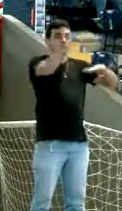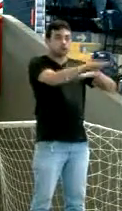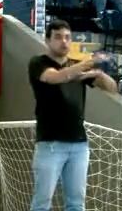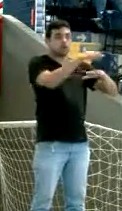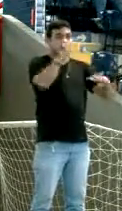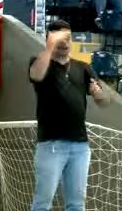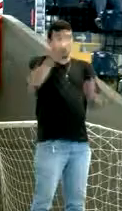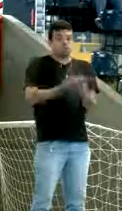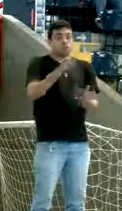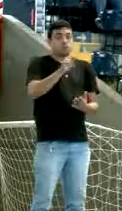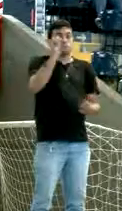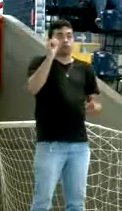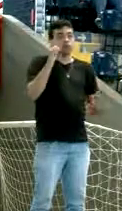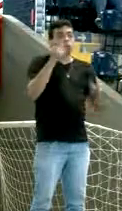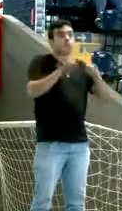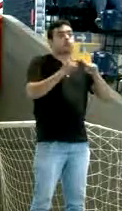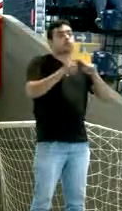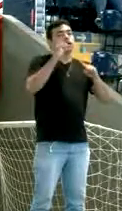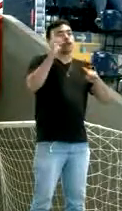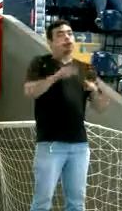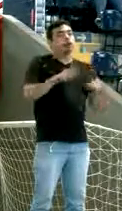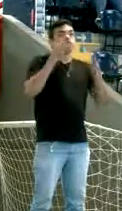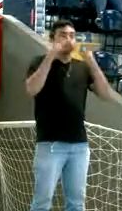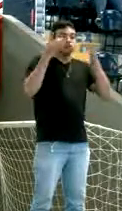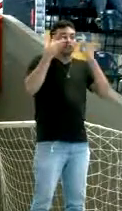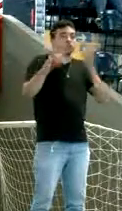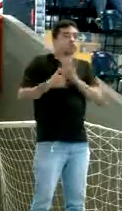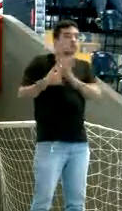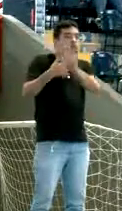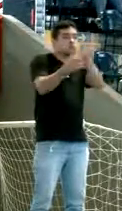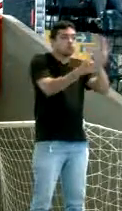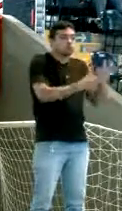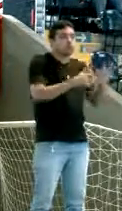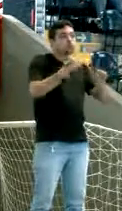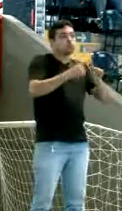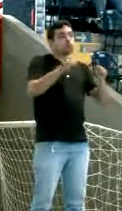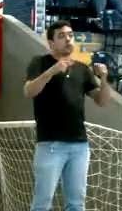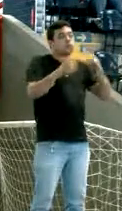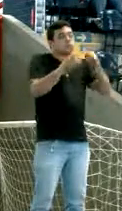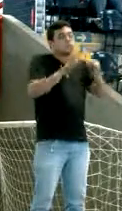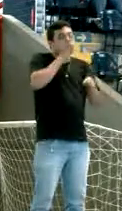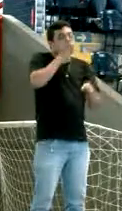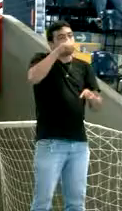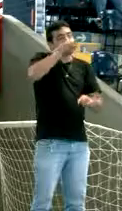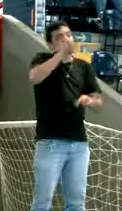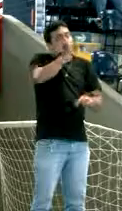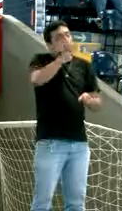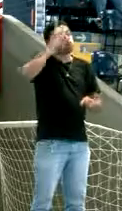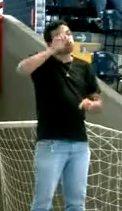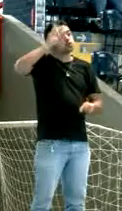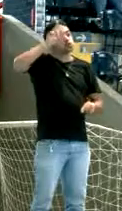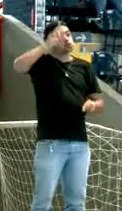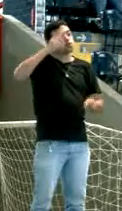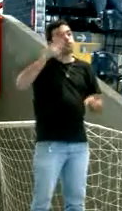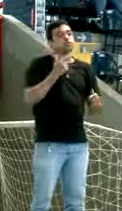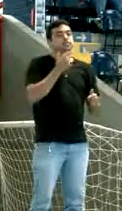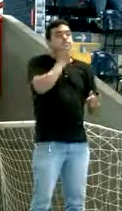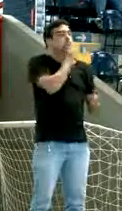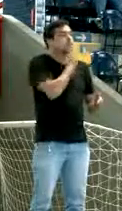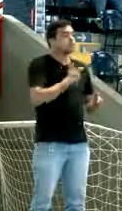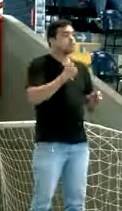nisso, tá certo? Isso era encenado, isso era teatro, isso era mitologia, isso eram histórias para divertir o